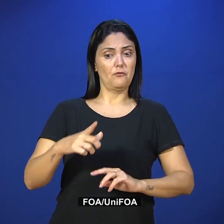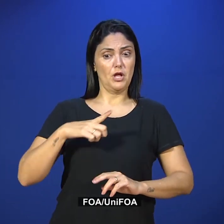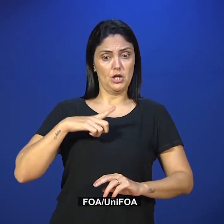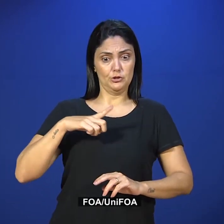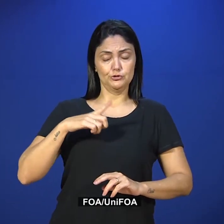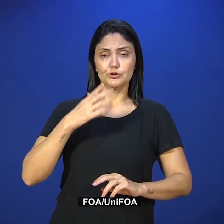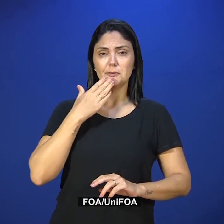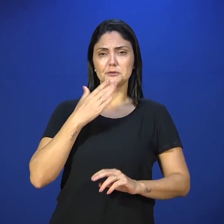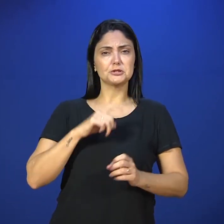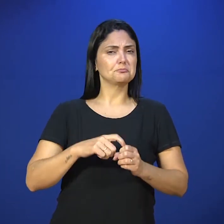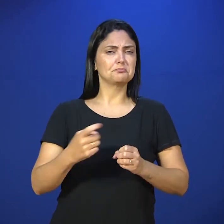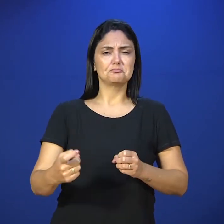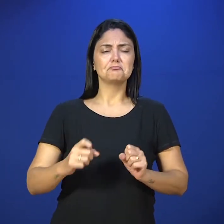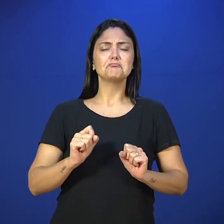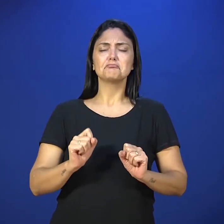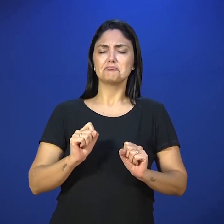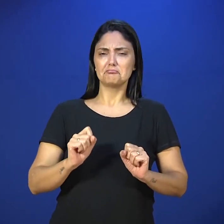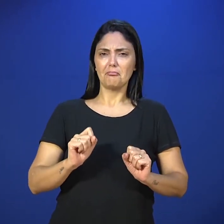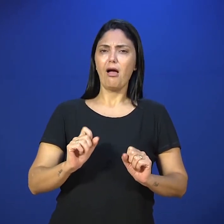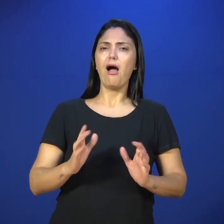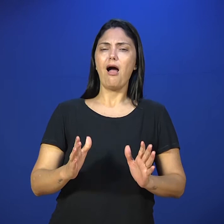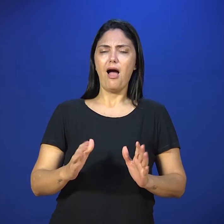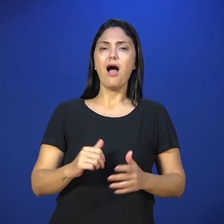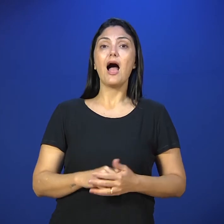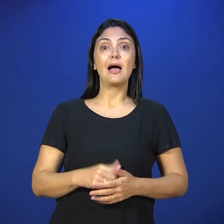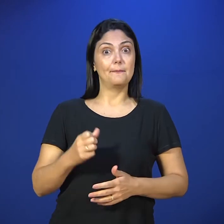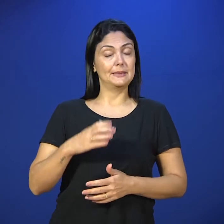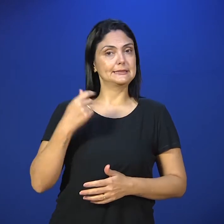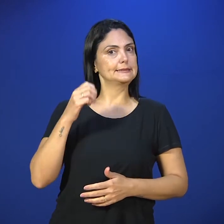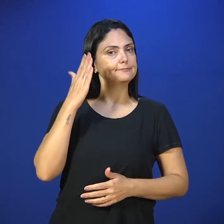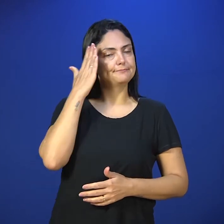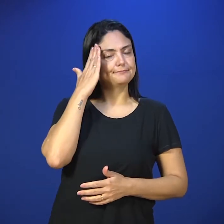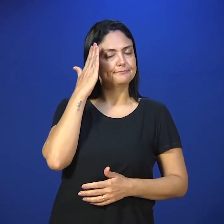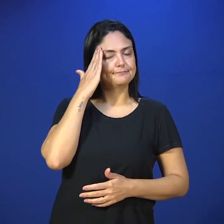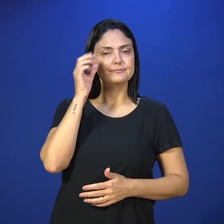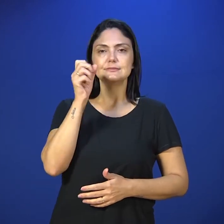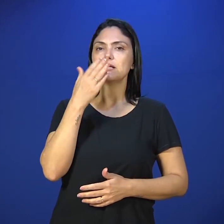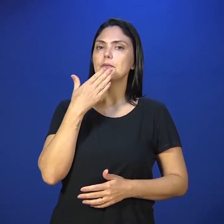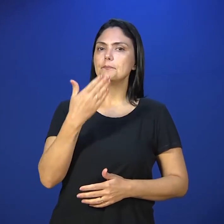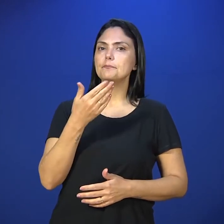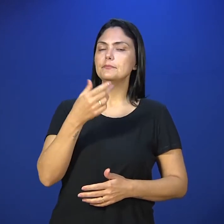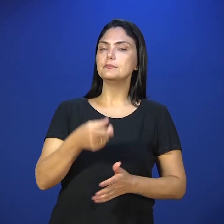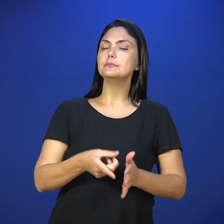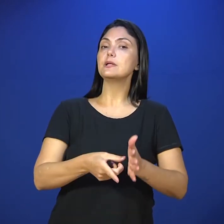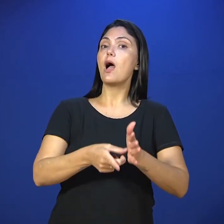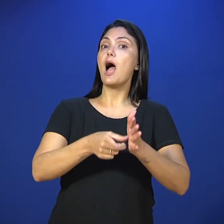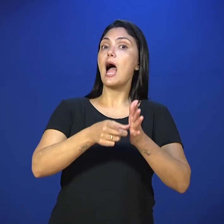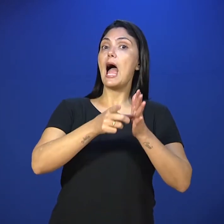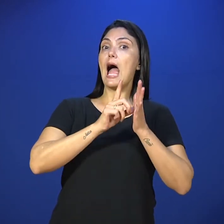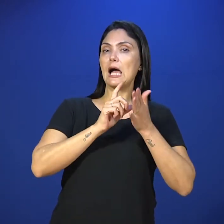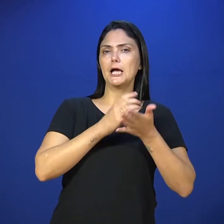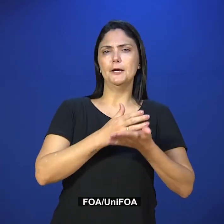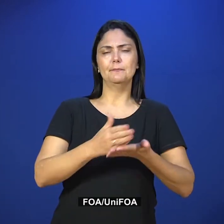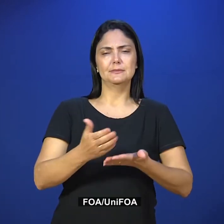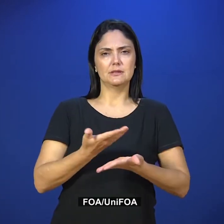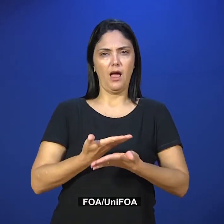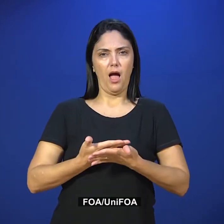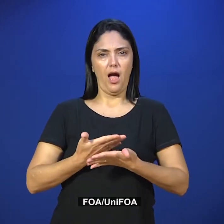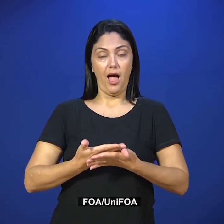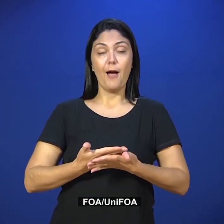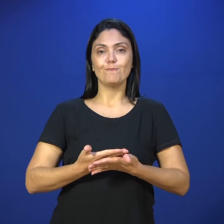com a FOA-Unifoa, ficando desde já ciente que, caso o pedido ocorra antes do início das aulas,